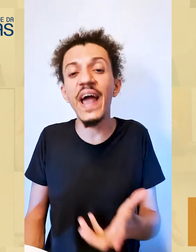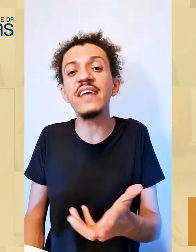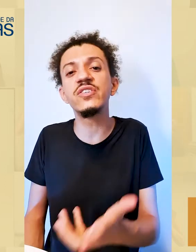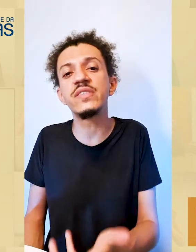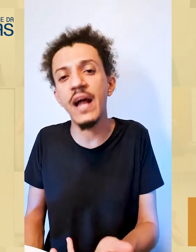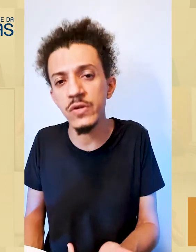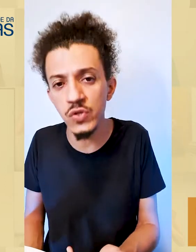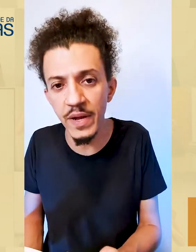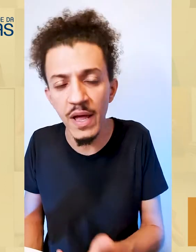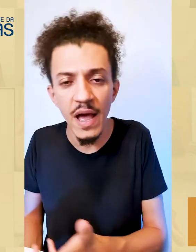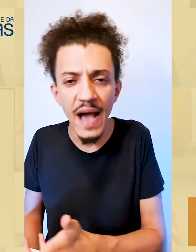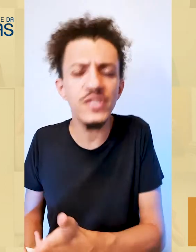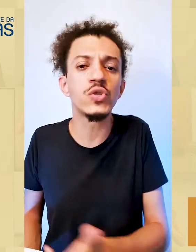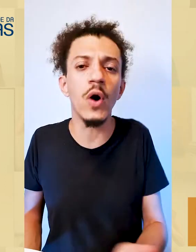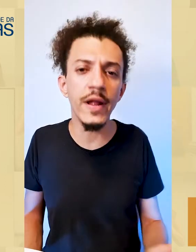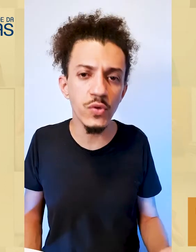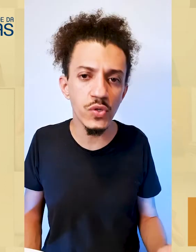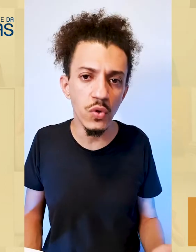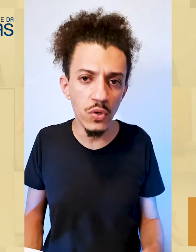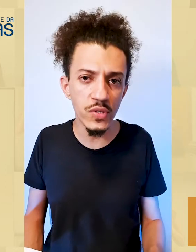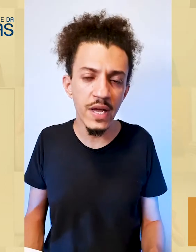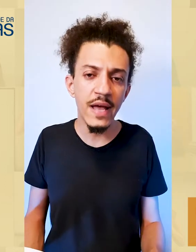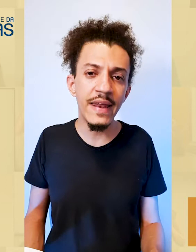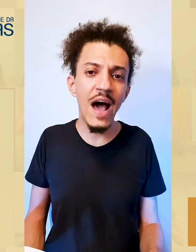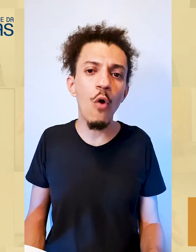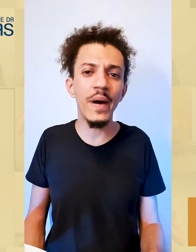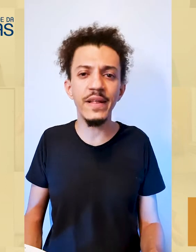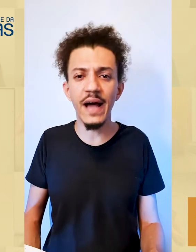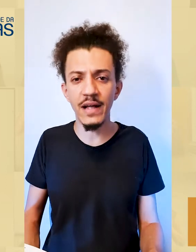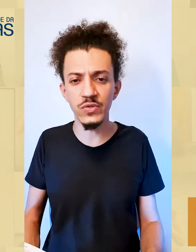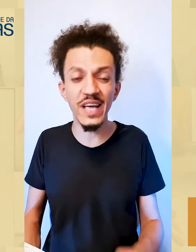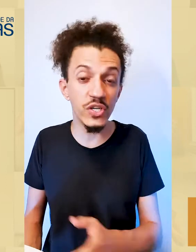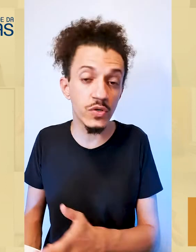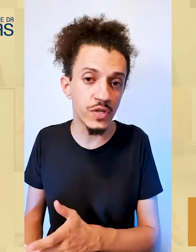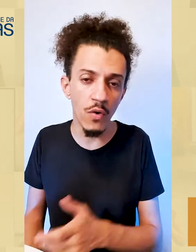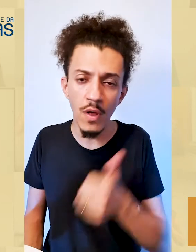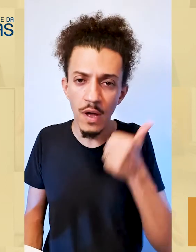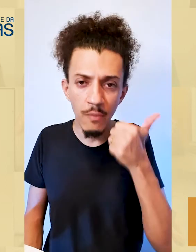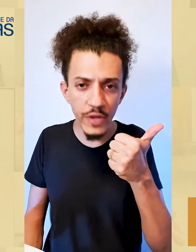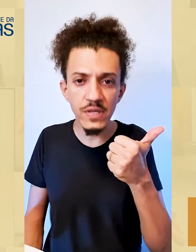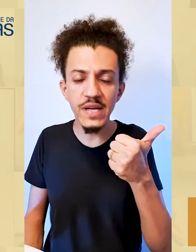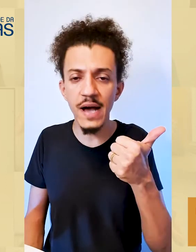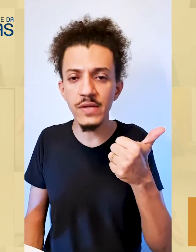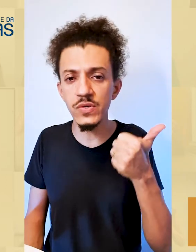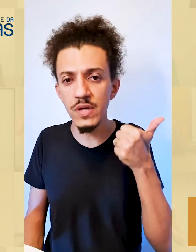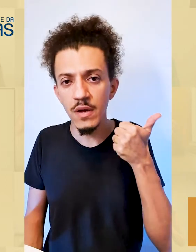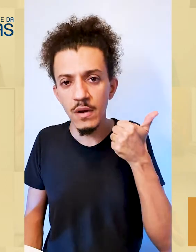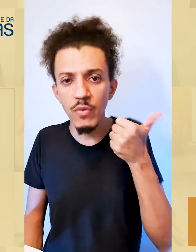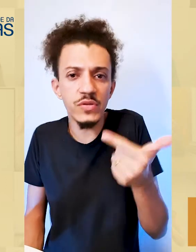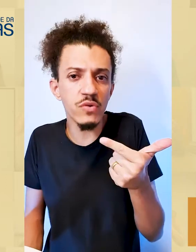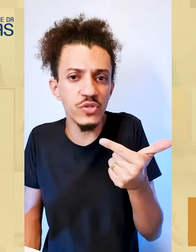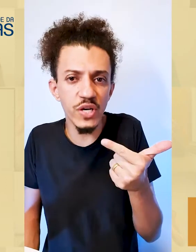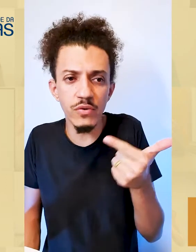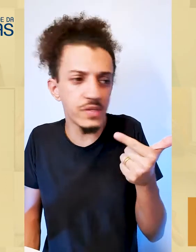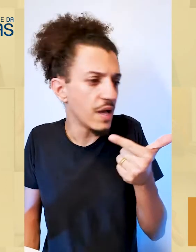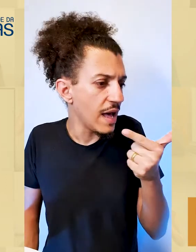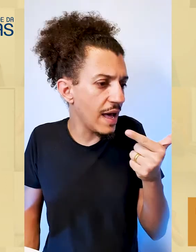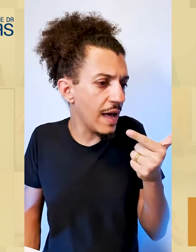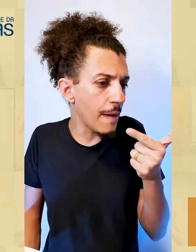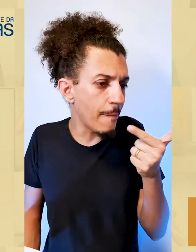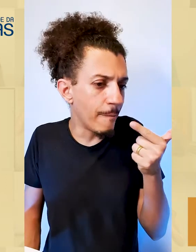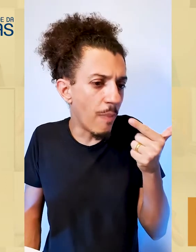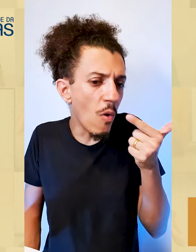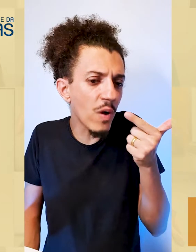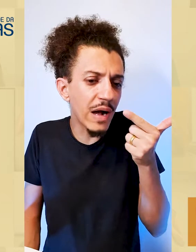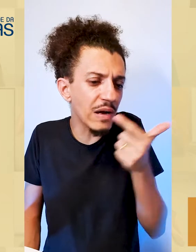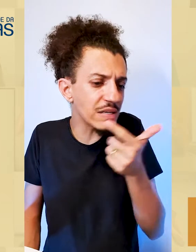realmente registrados sobre a história dos surdos na humanidade. Os registros são muito escassos, muito escondidos,